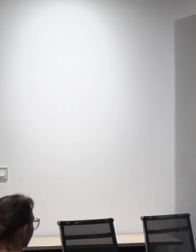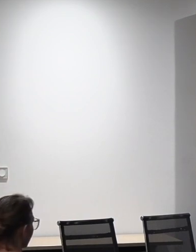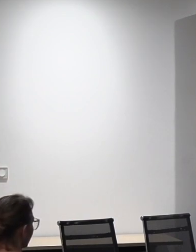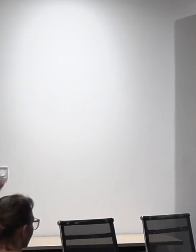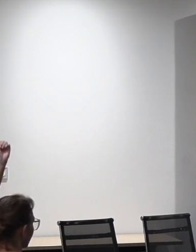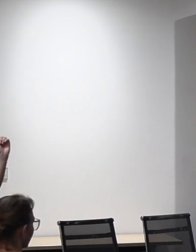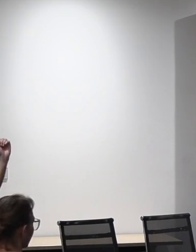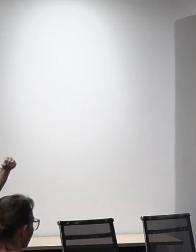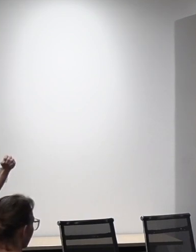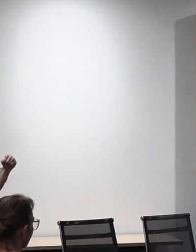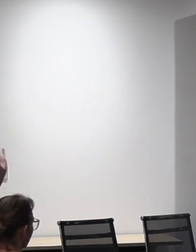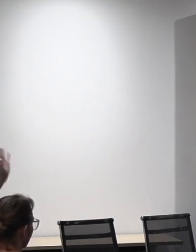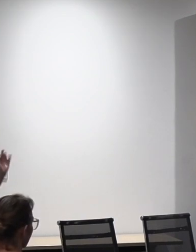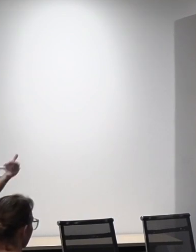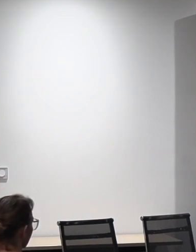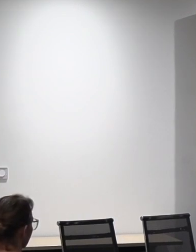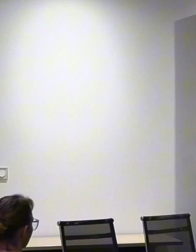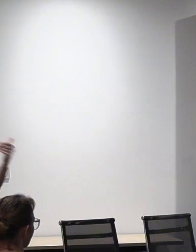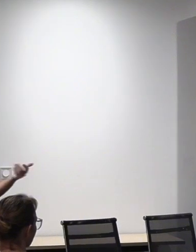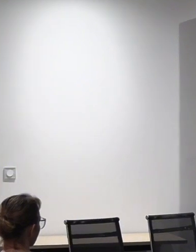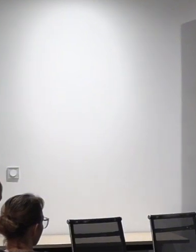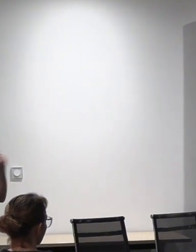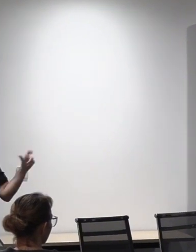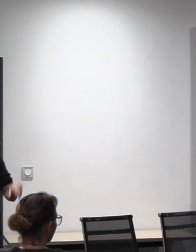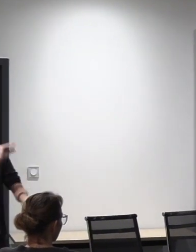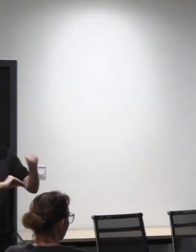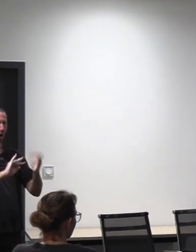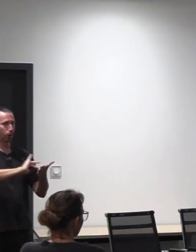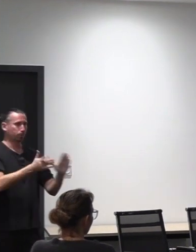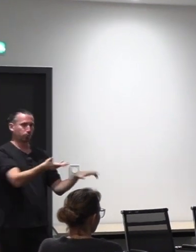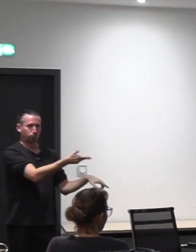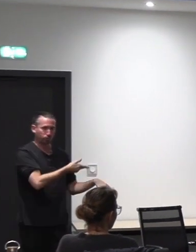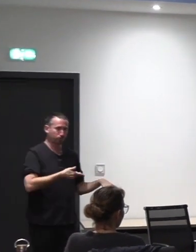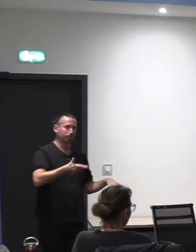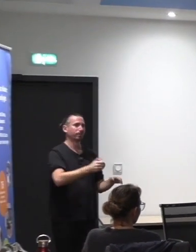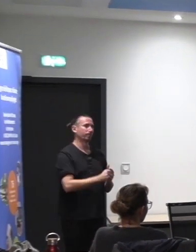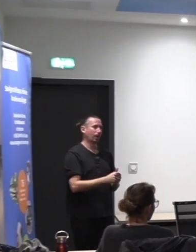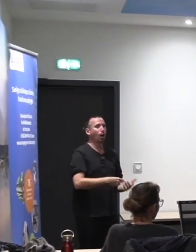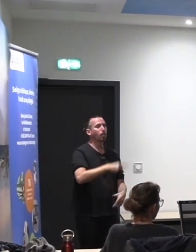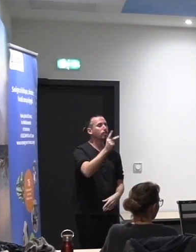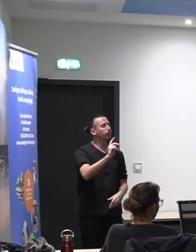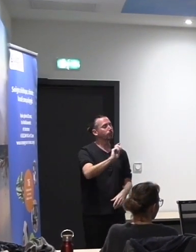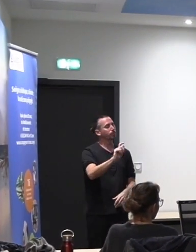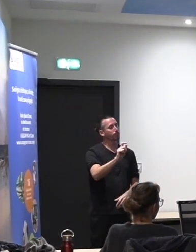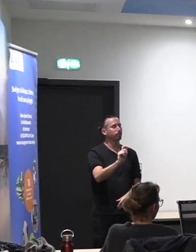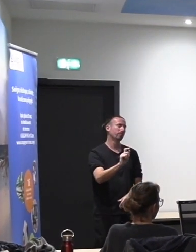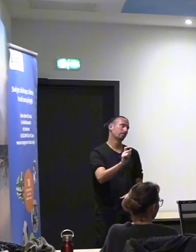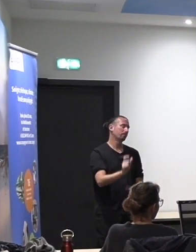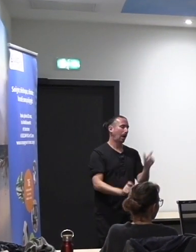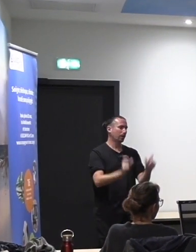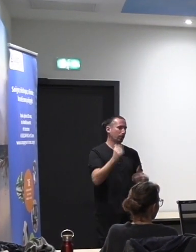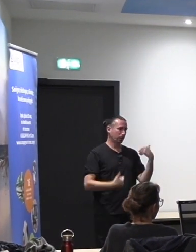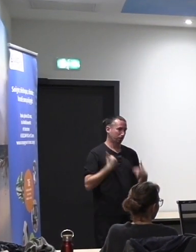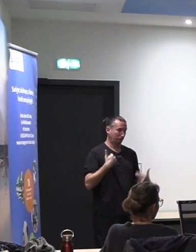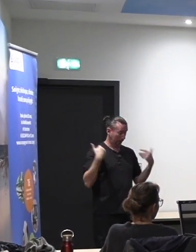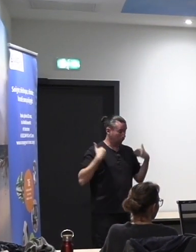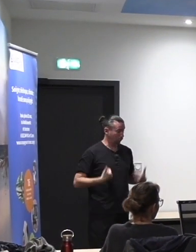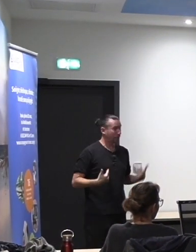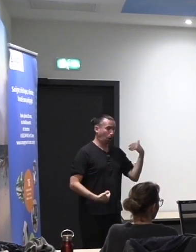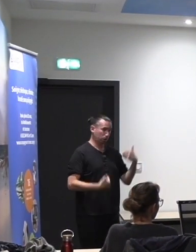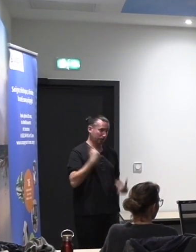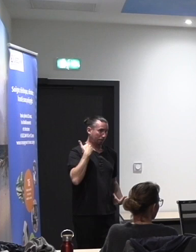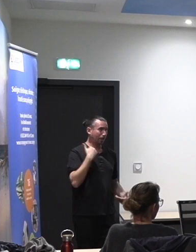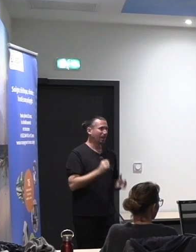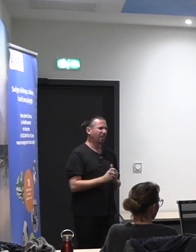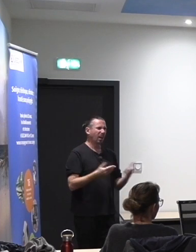la progression de l'accès aux soins de tout le monde, en particulier des handicapés. Je considère que je suis handicapé, hein.